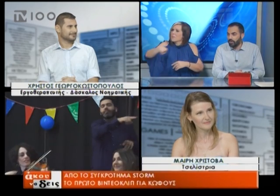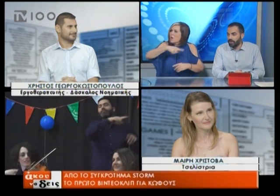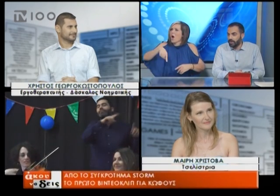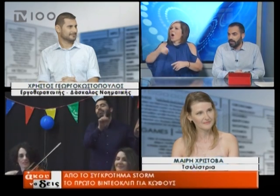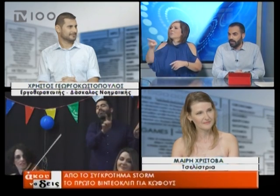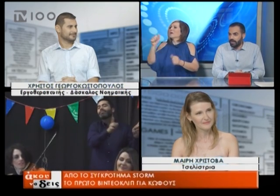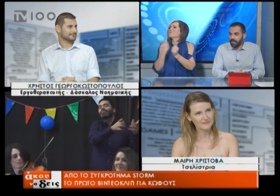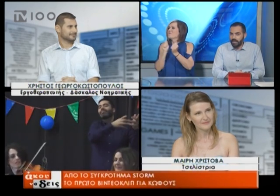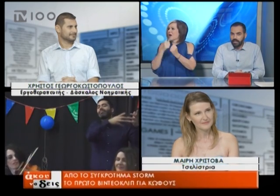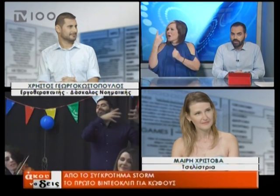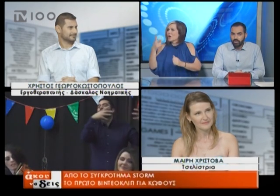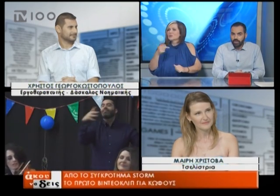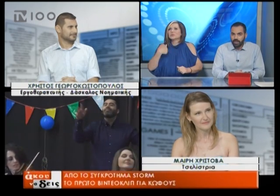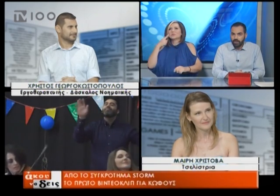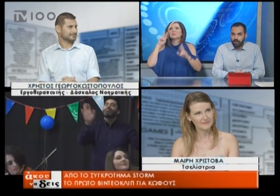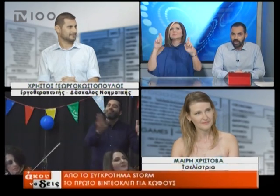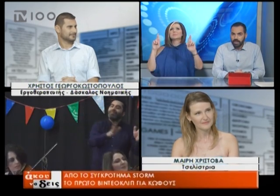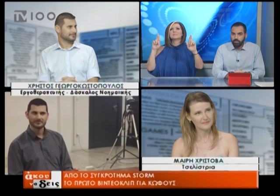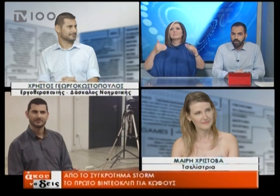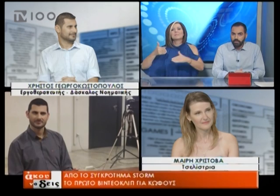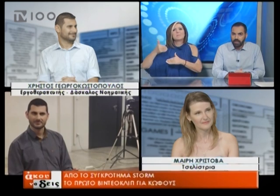φίλους του, να ζήσουν το ίδιο.